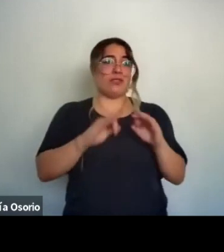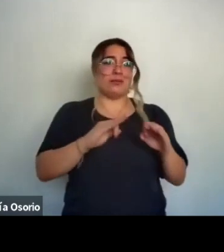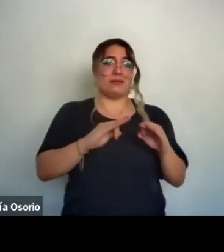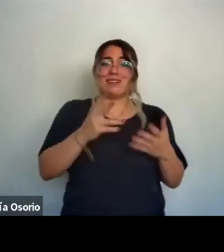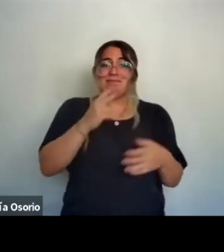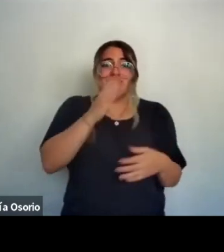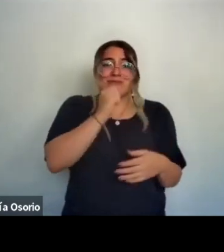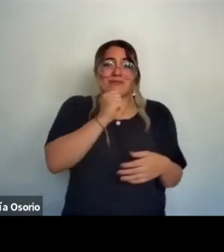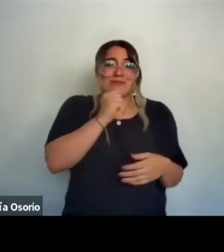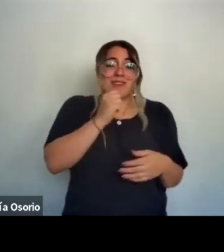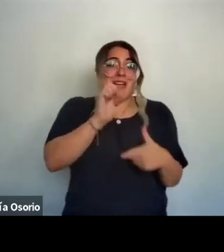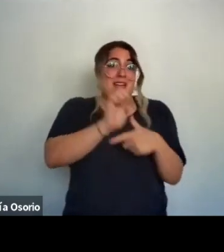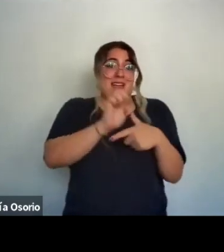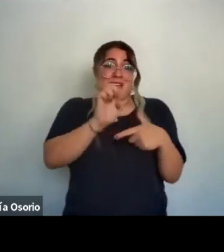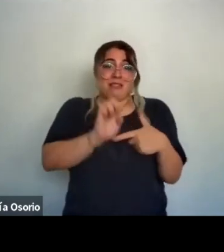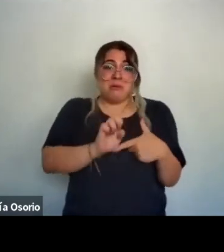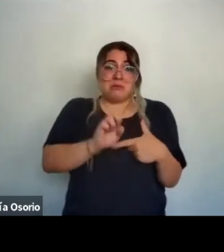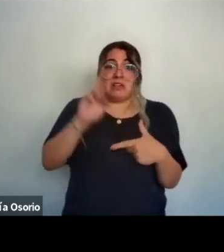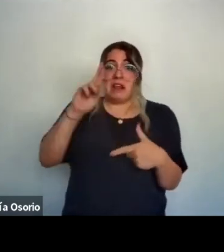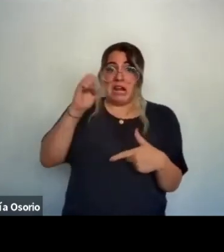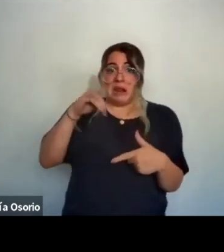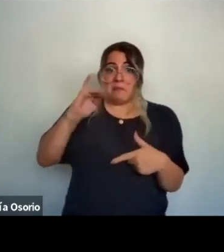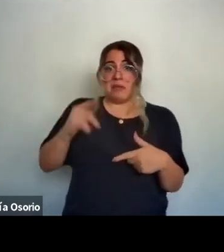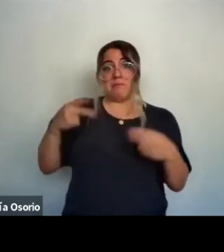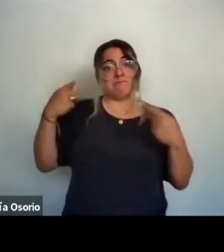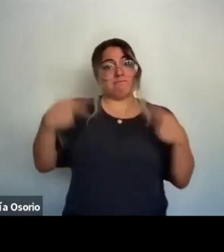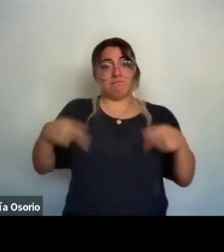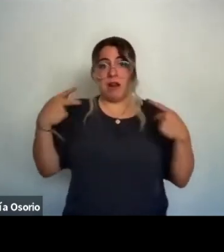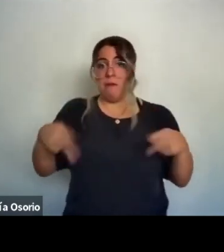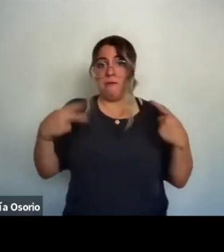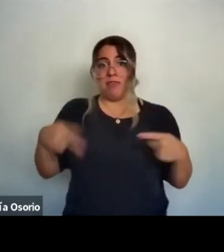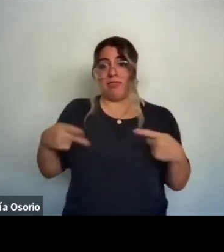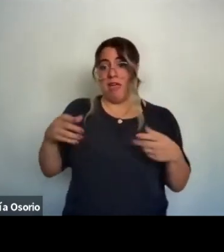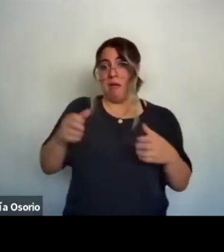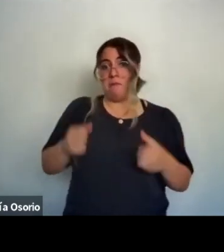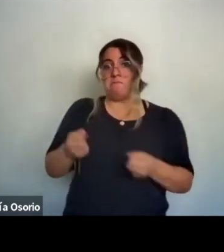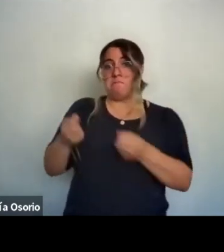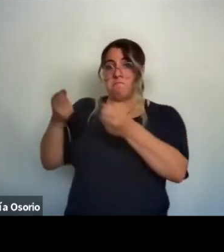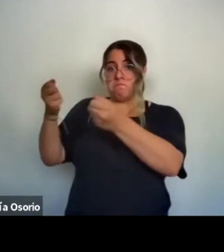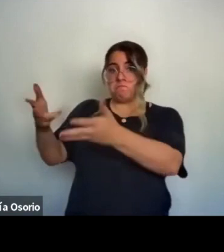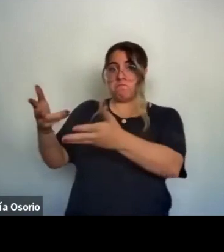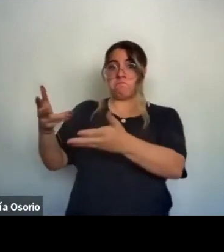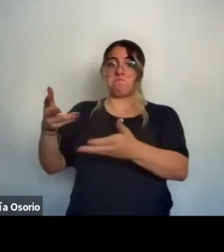y pues ya ahí se desarrolla todo este culebrón, dirían los compas del